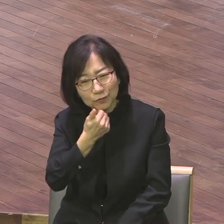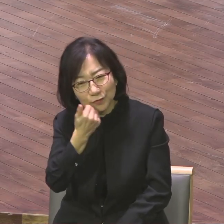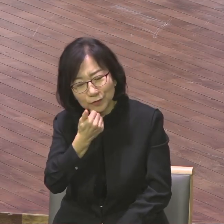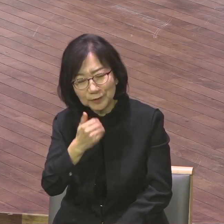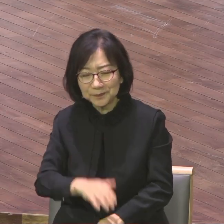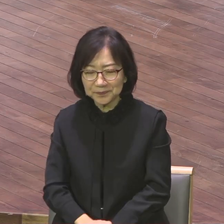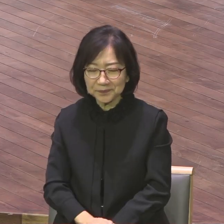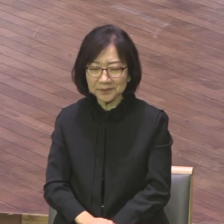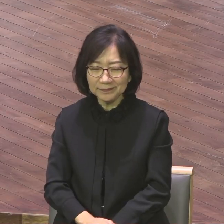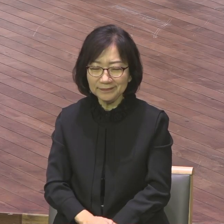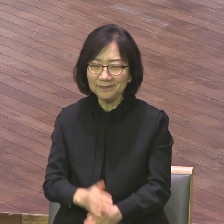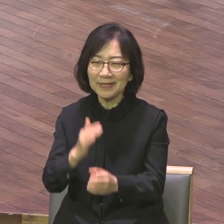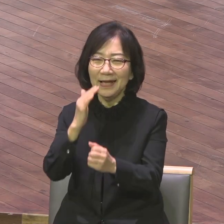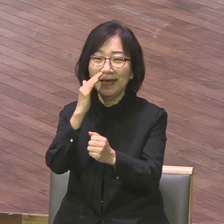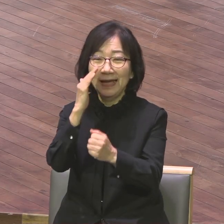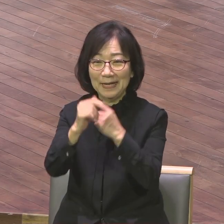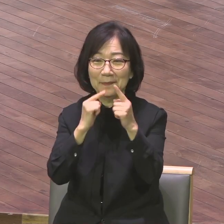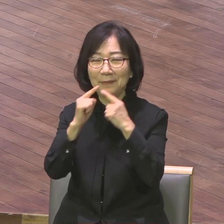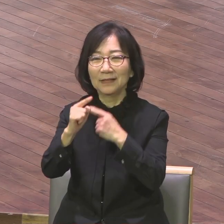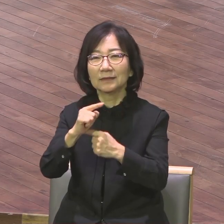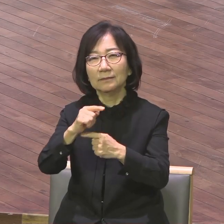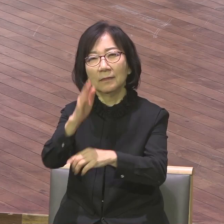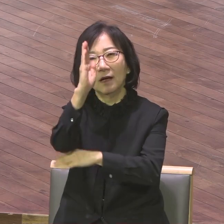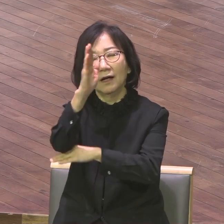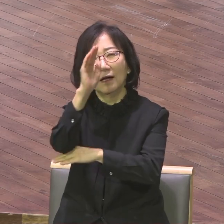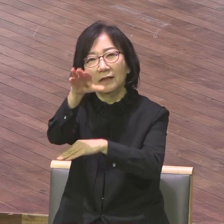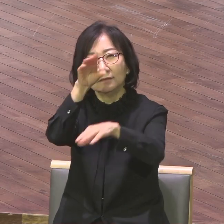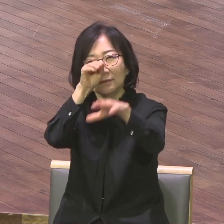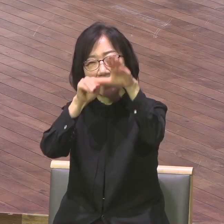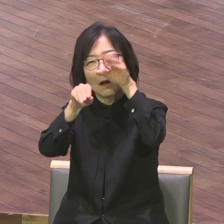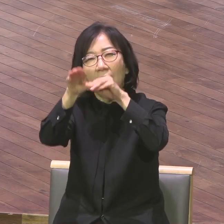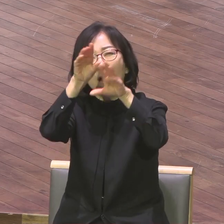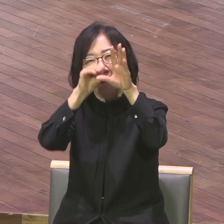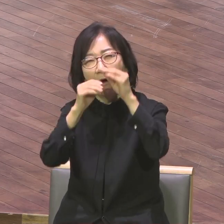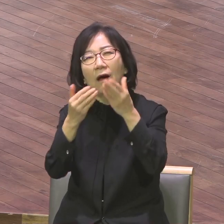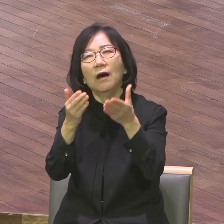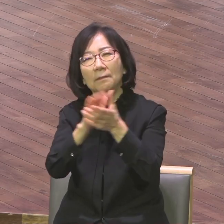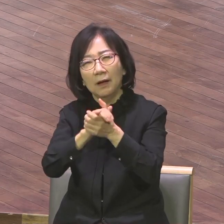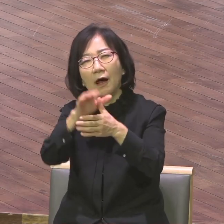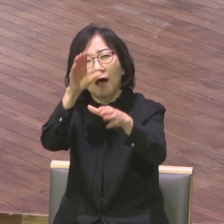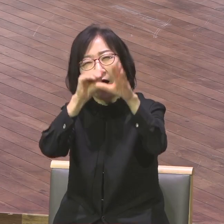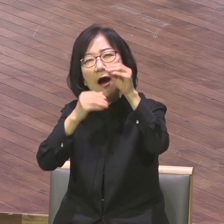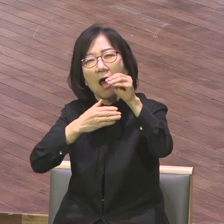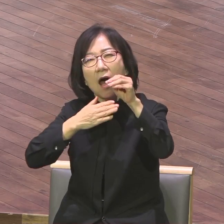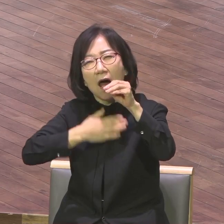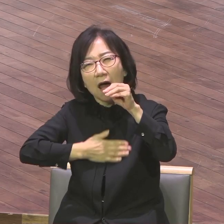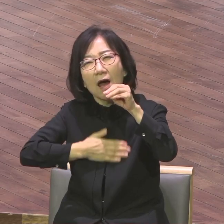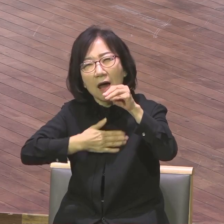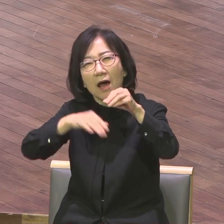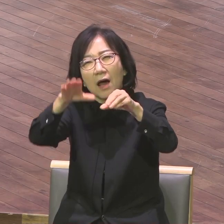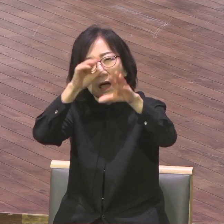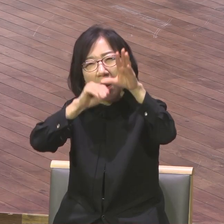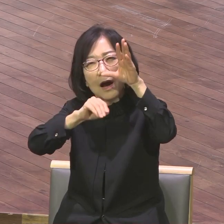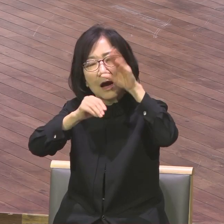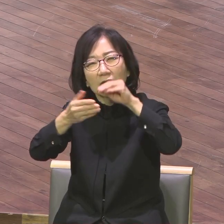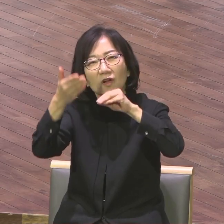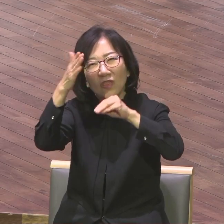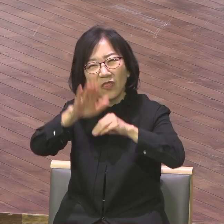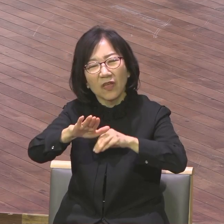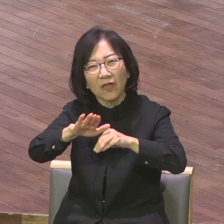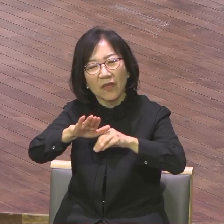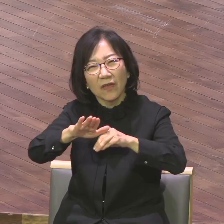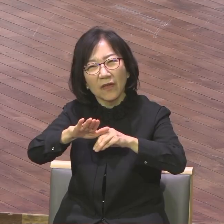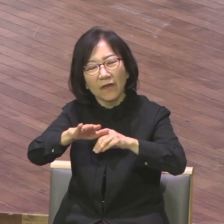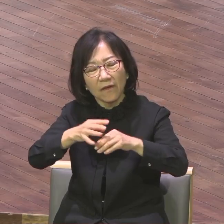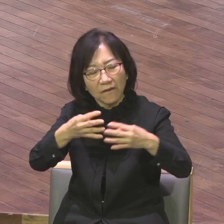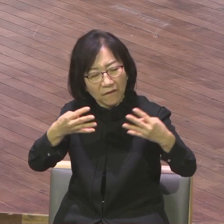깨달았는데 깨닫기는 깨달았어. 아, 그렇구나. 그런데 이거를 차일피일 매일 그렇게 자꾸